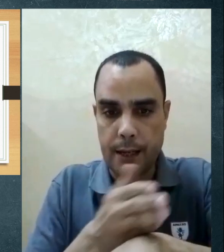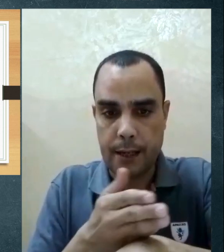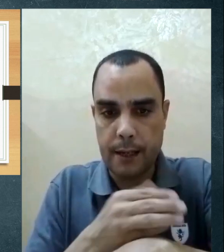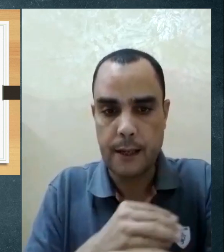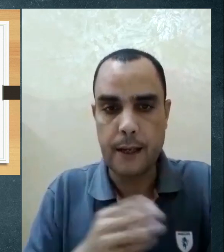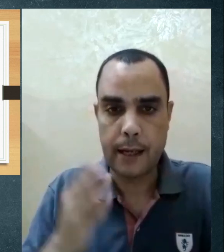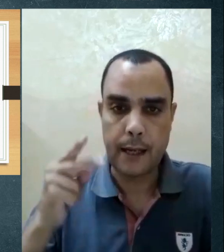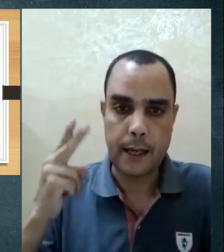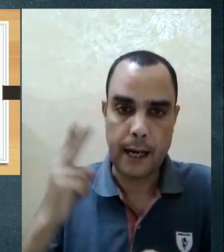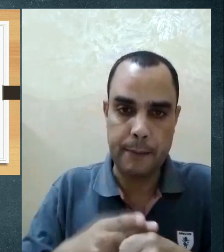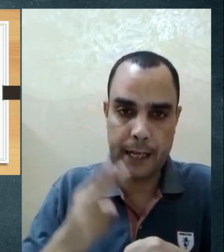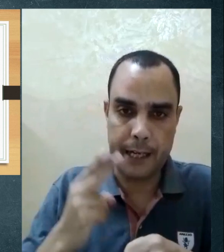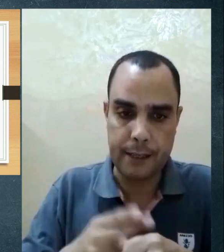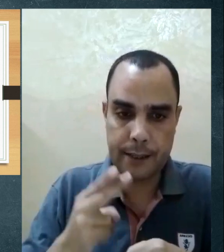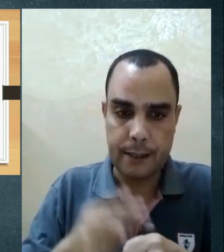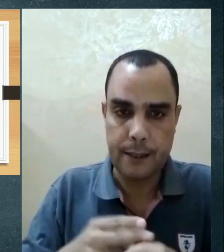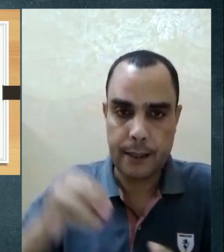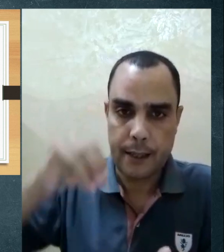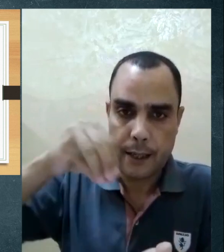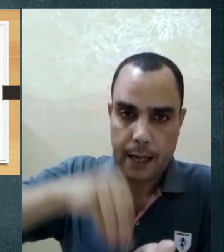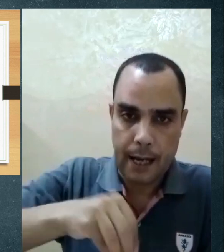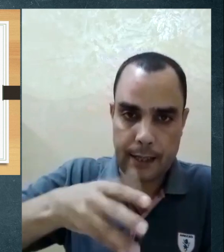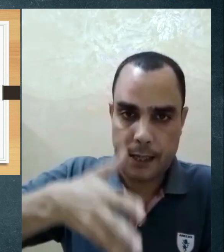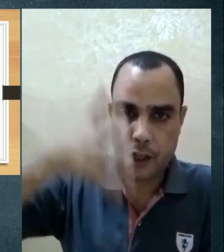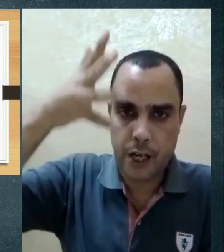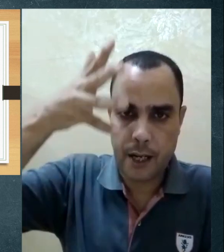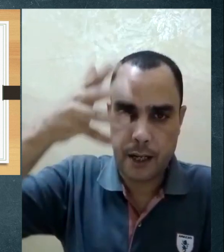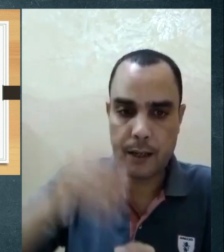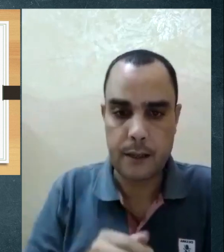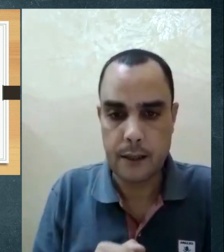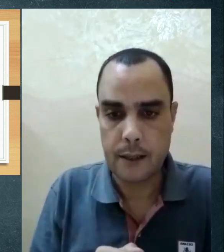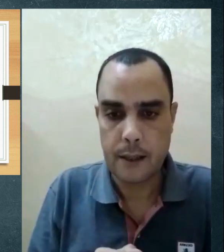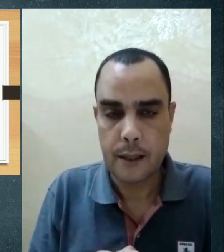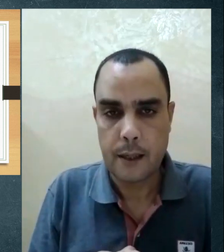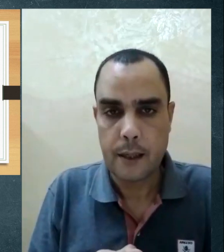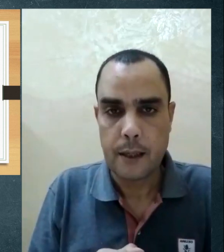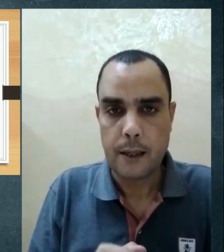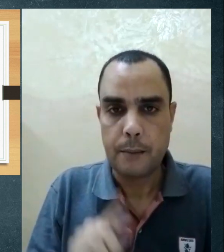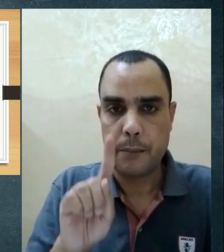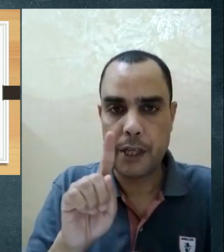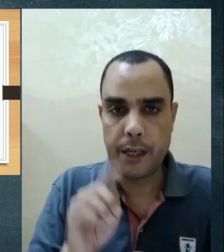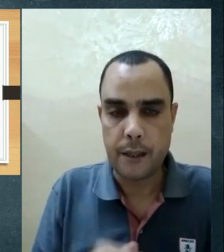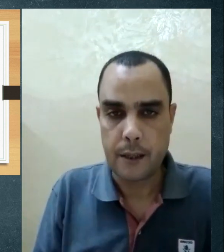أثناء عملية التنشئة